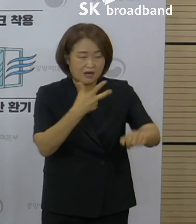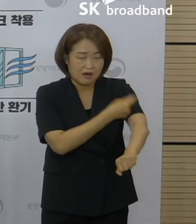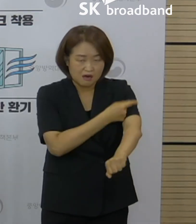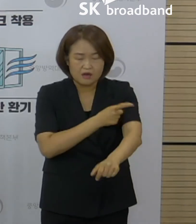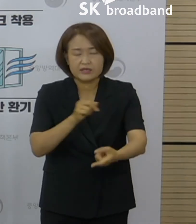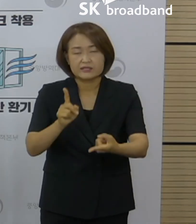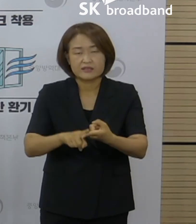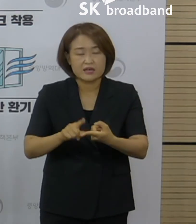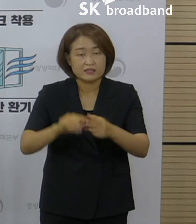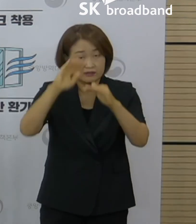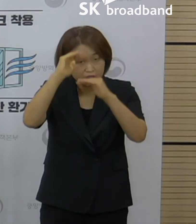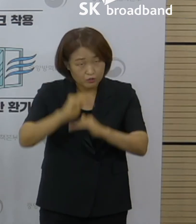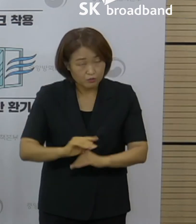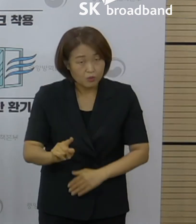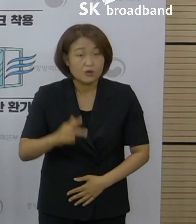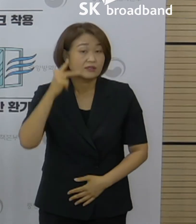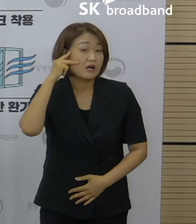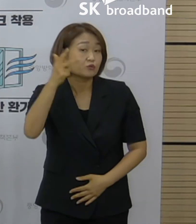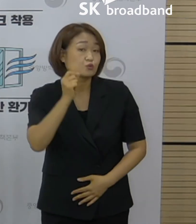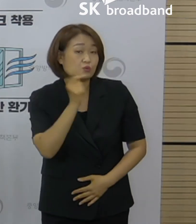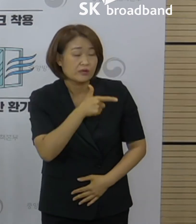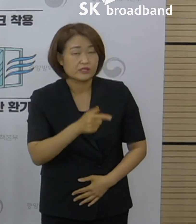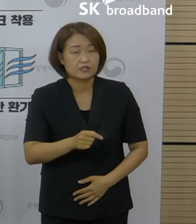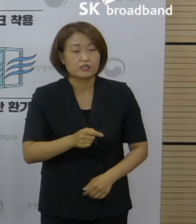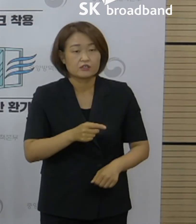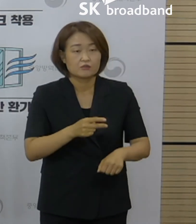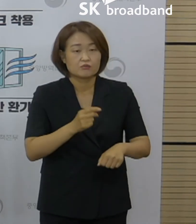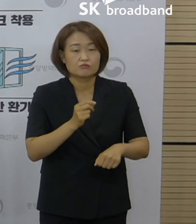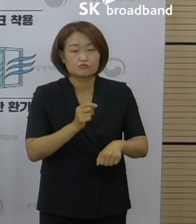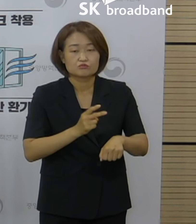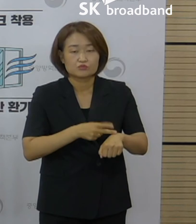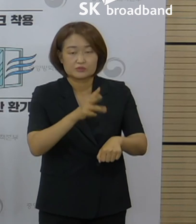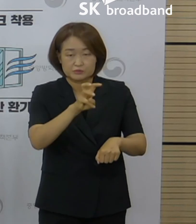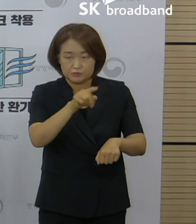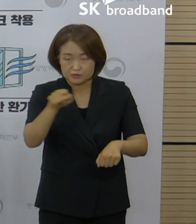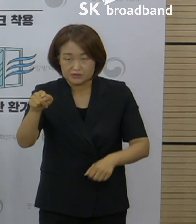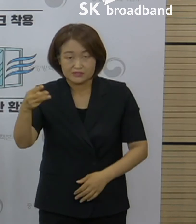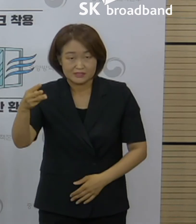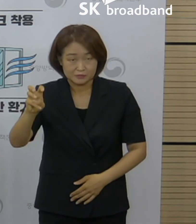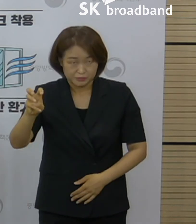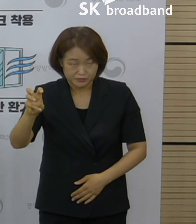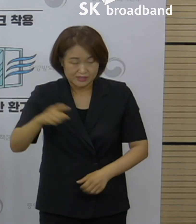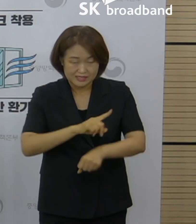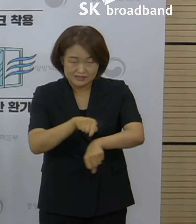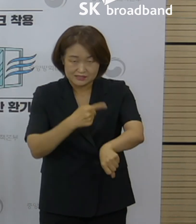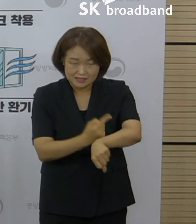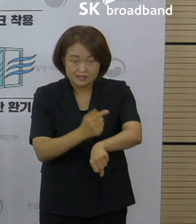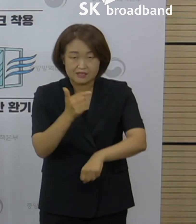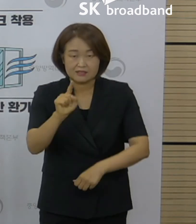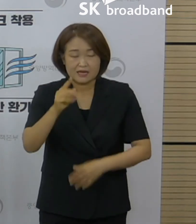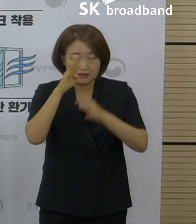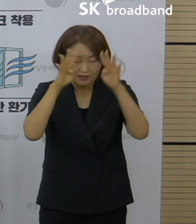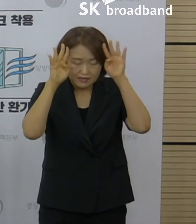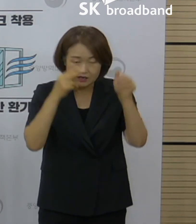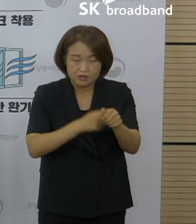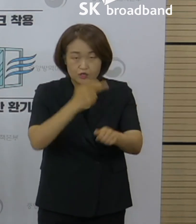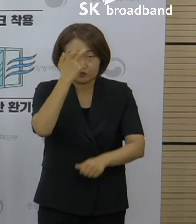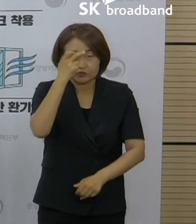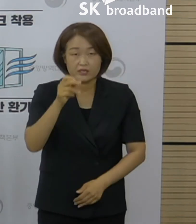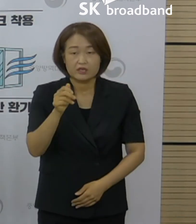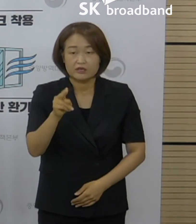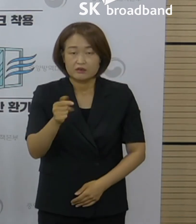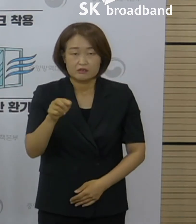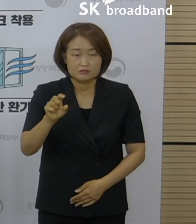날 2시 10분부터 3시 30분까지 나상훈 순환기내과 교수, 또 최원석 감염내과